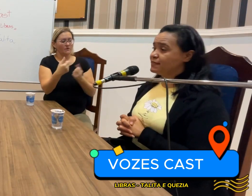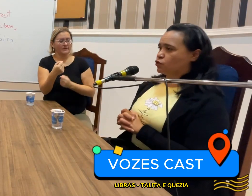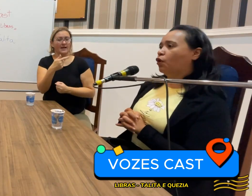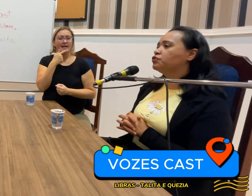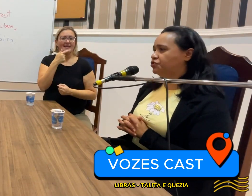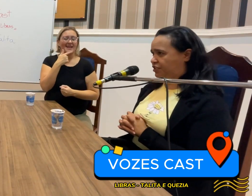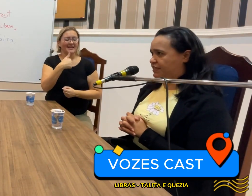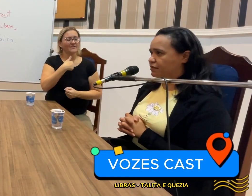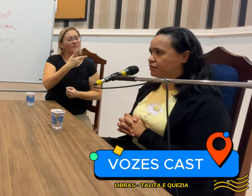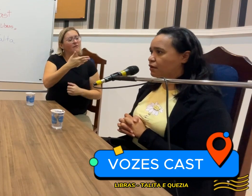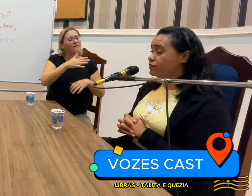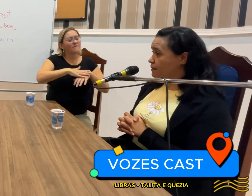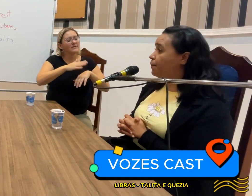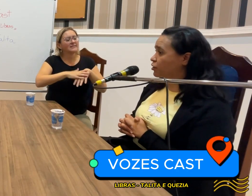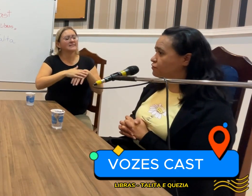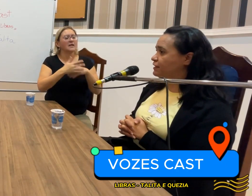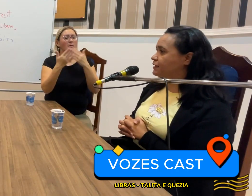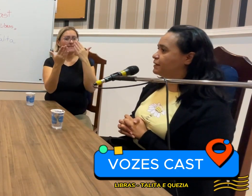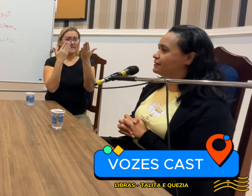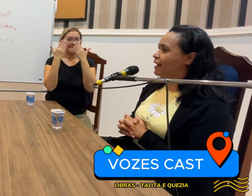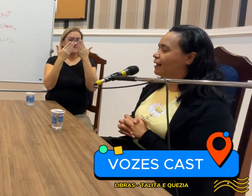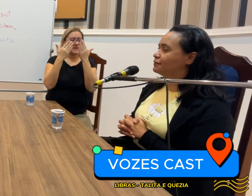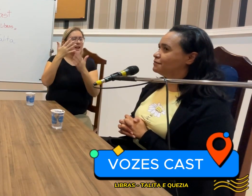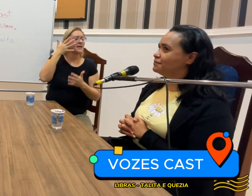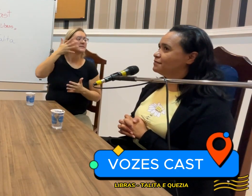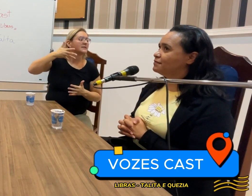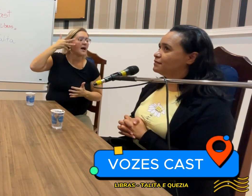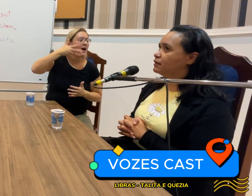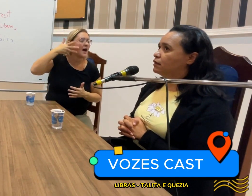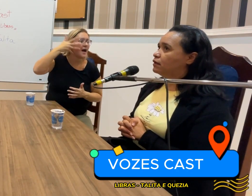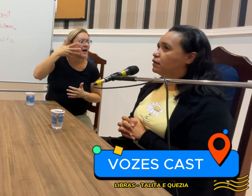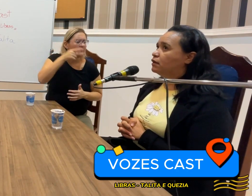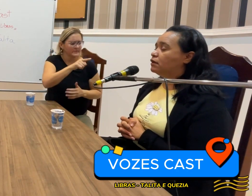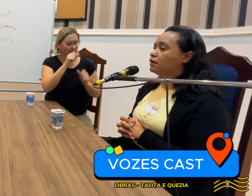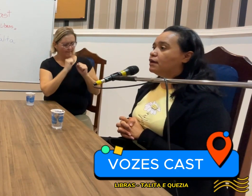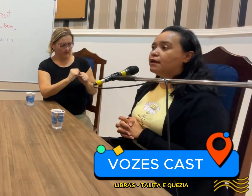sobre psicologia. Você pode vir interpretar?